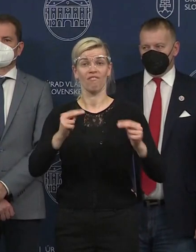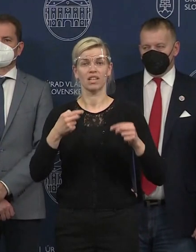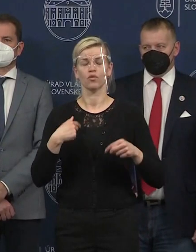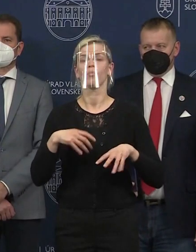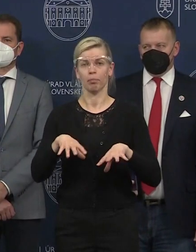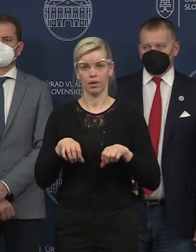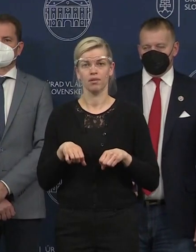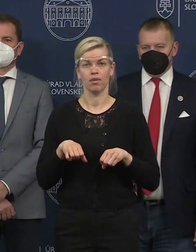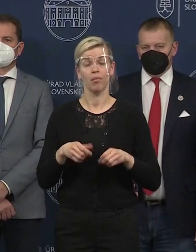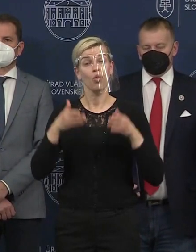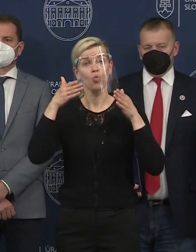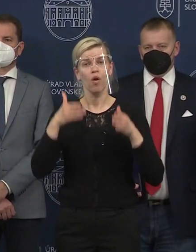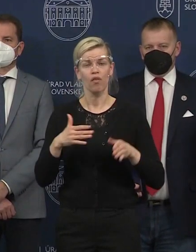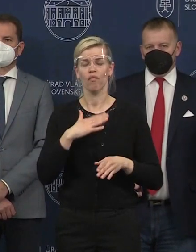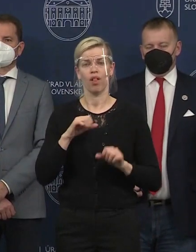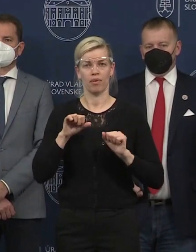ruolo di premier.